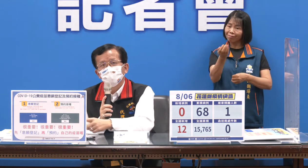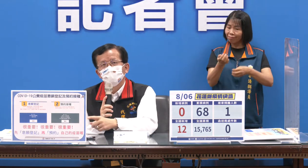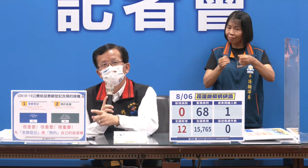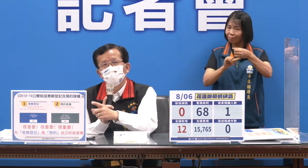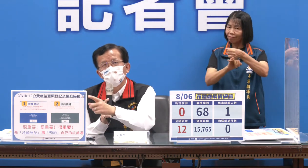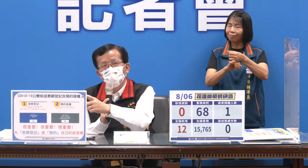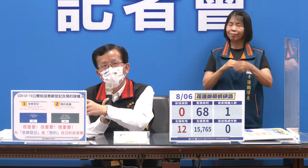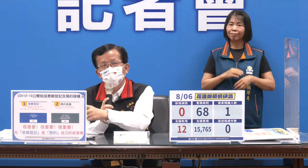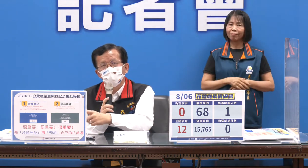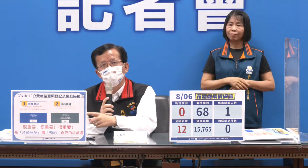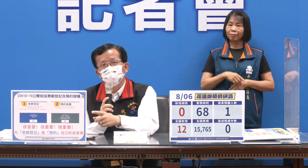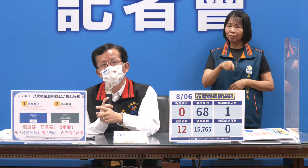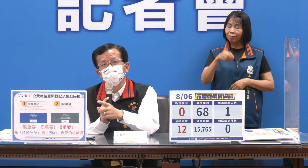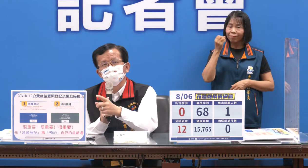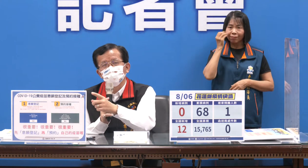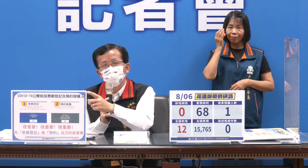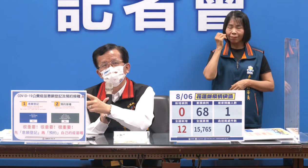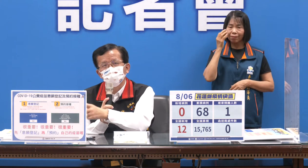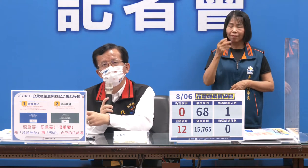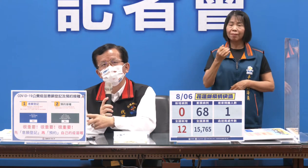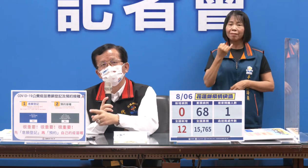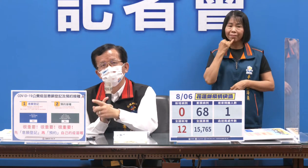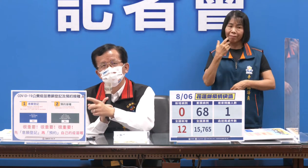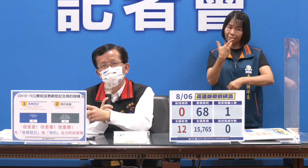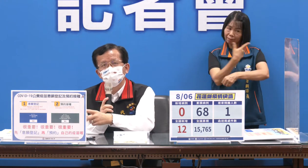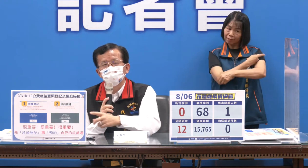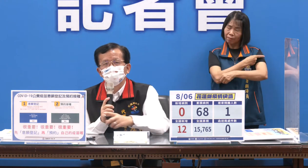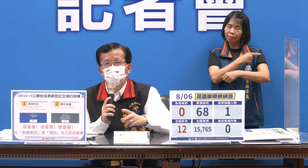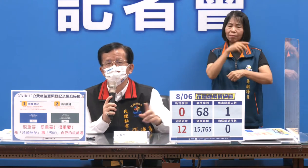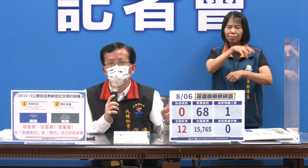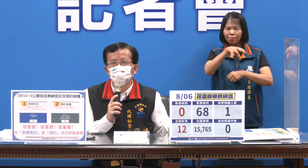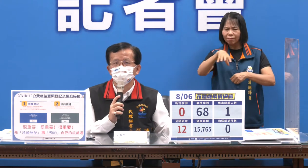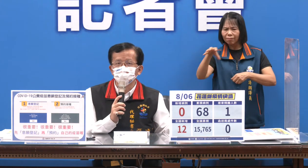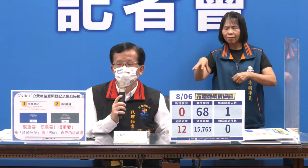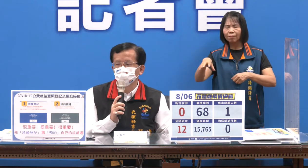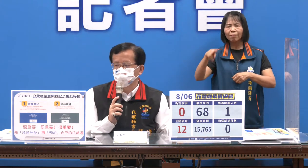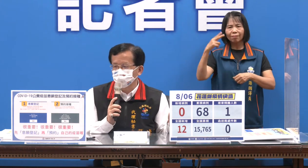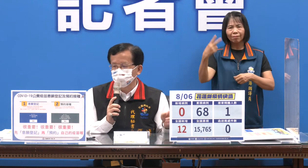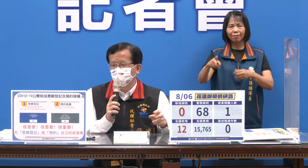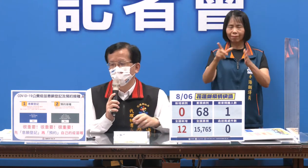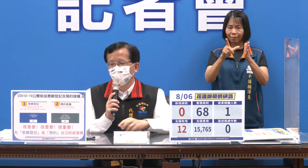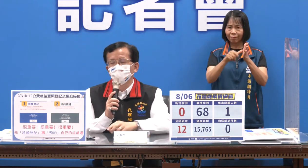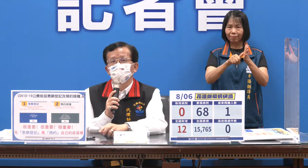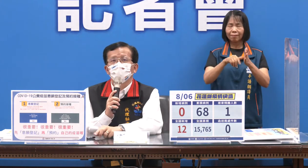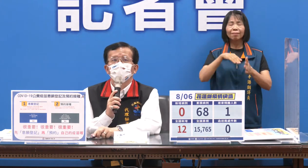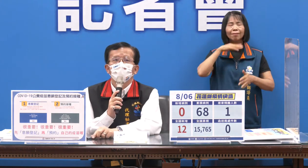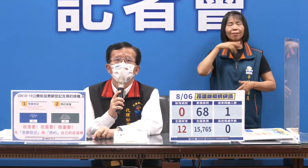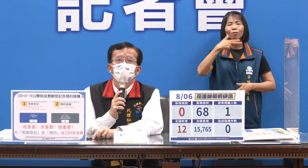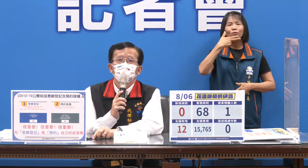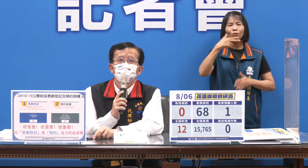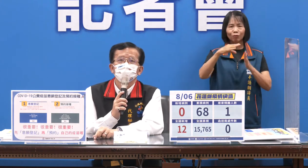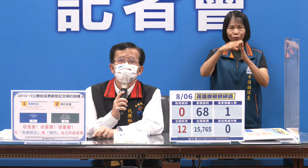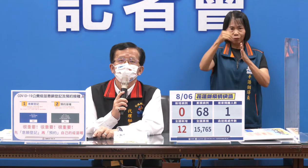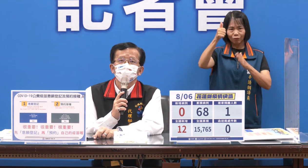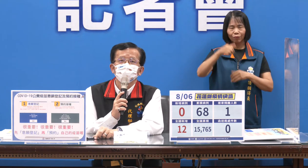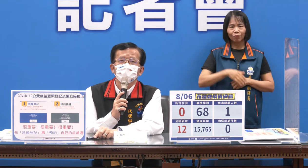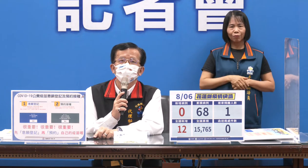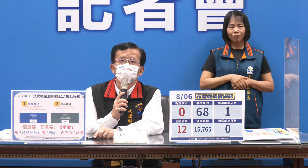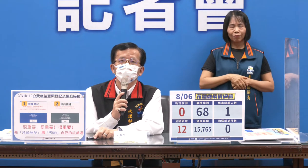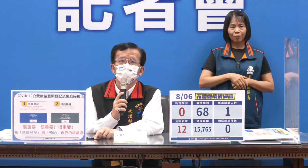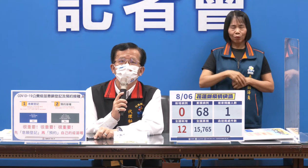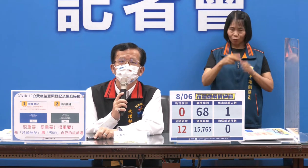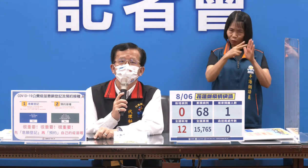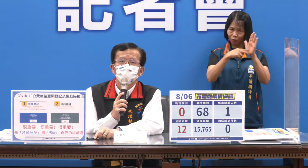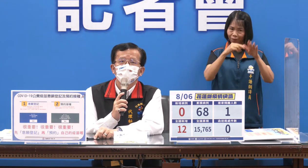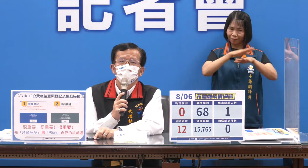些在花莲的可以接种的地点时间，等一下卫生局朱局长会跟乡亲来